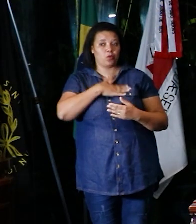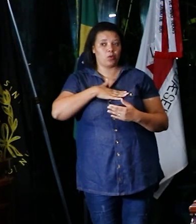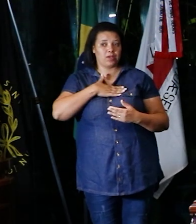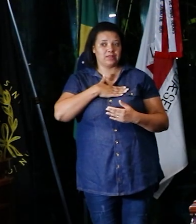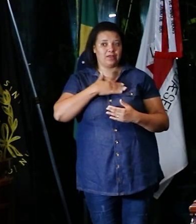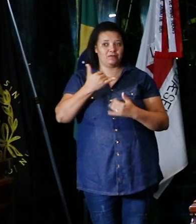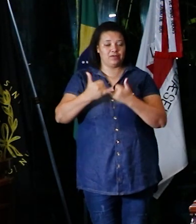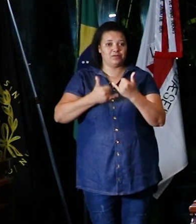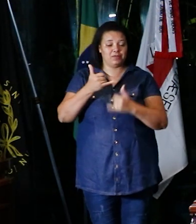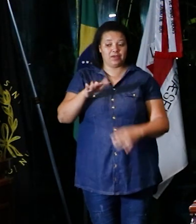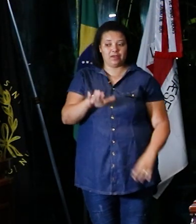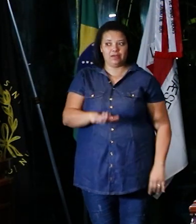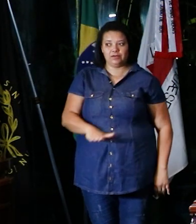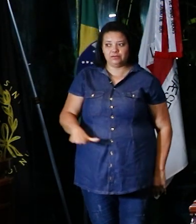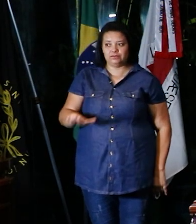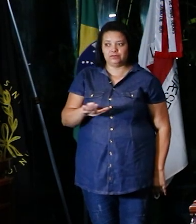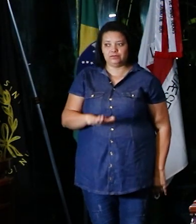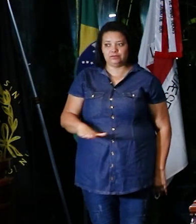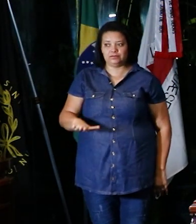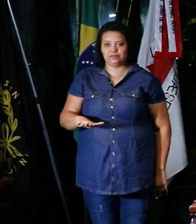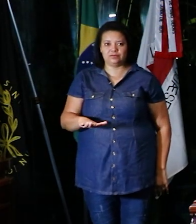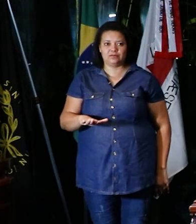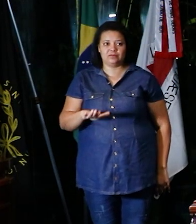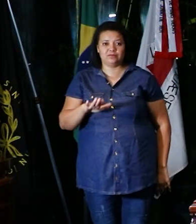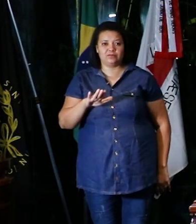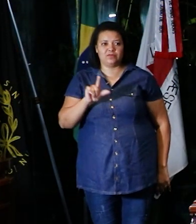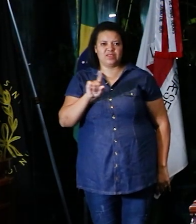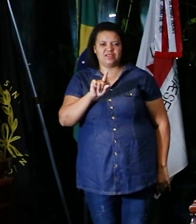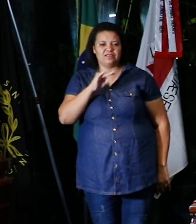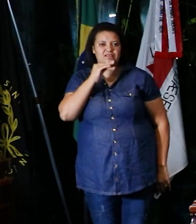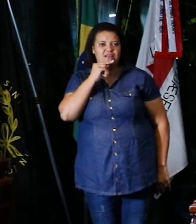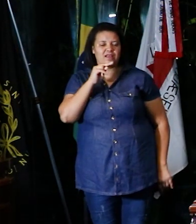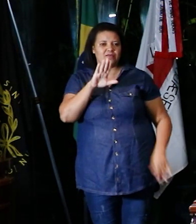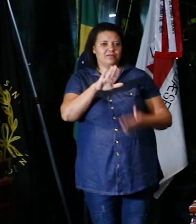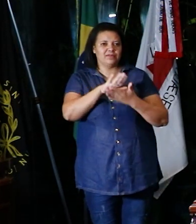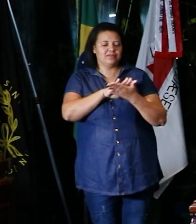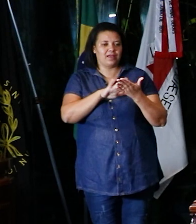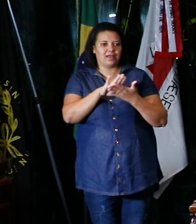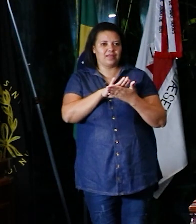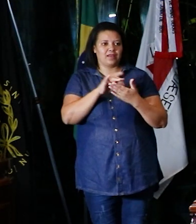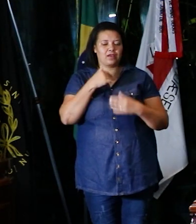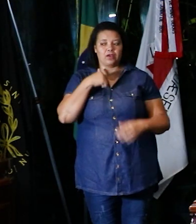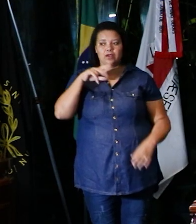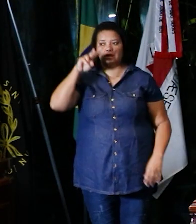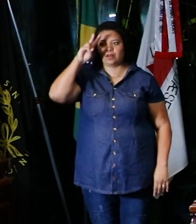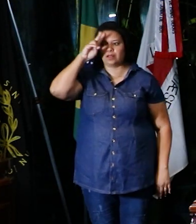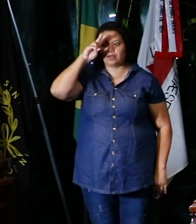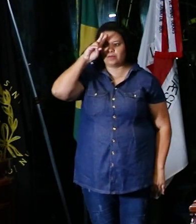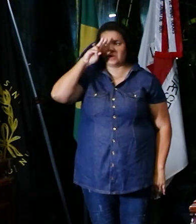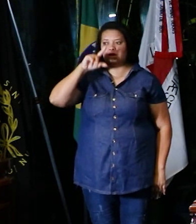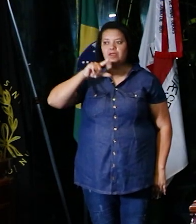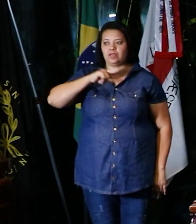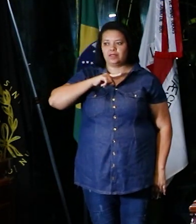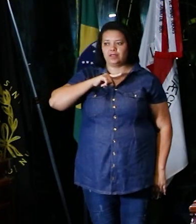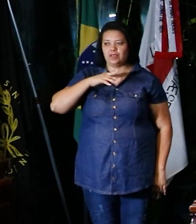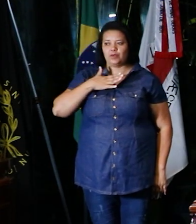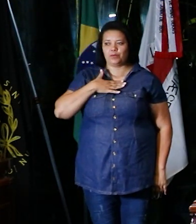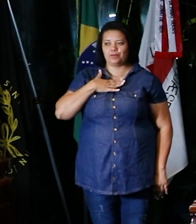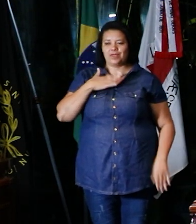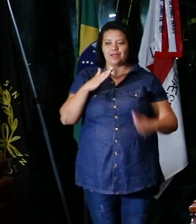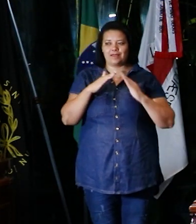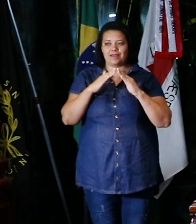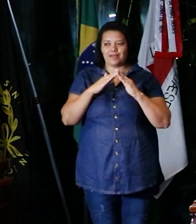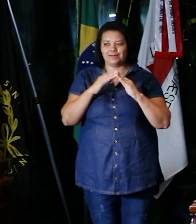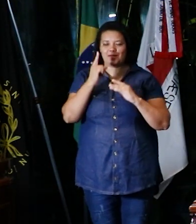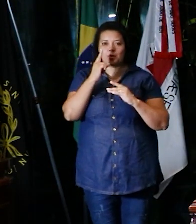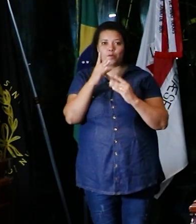os meninos, mesmo que não fossem netos dele, eu me lembrei que eu tenho lá em casa um